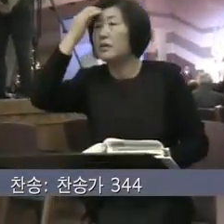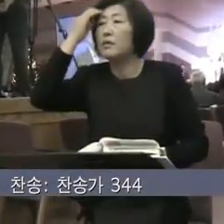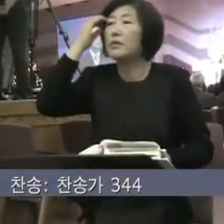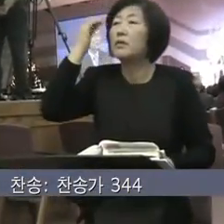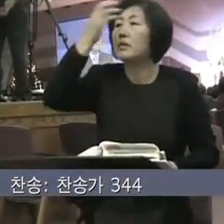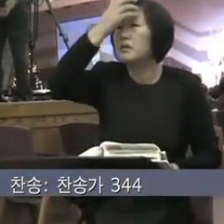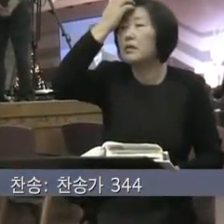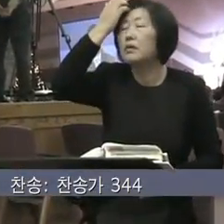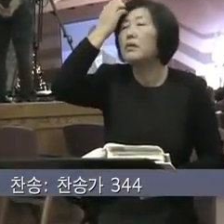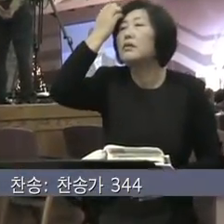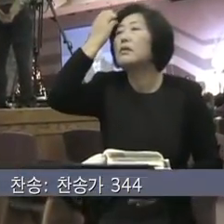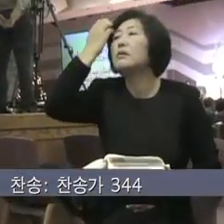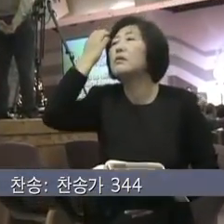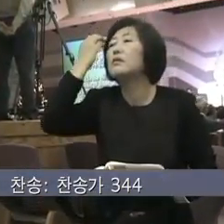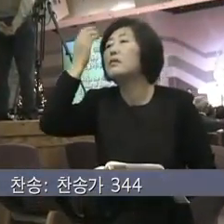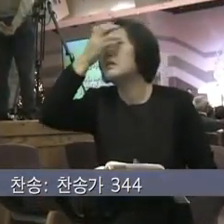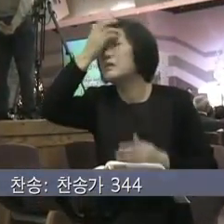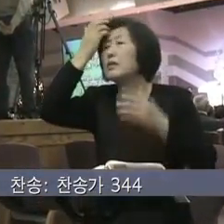힘차게 찬양하시겠습니다.